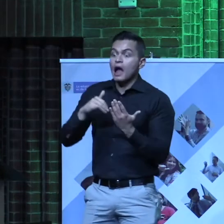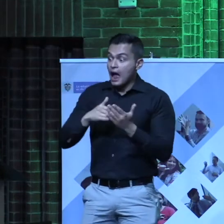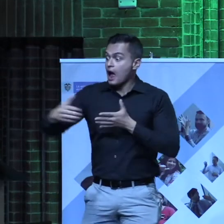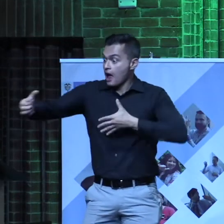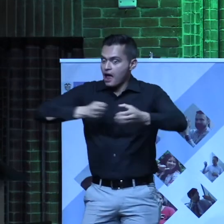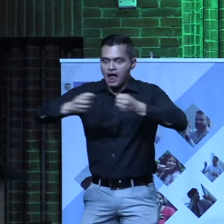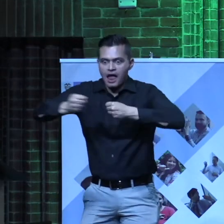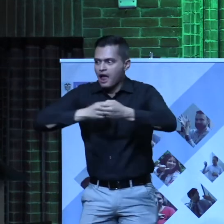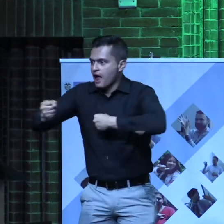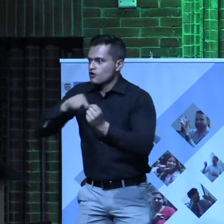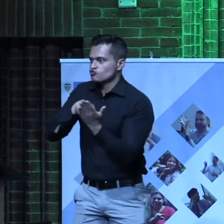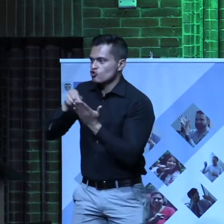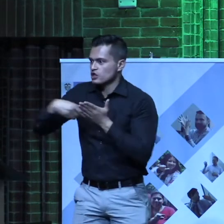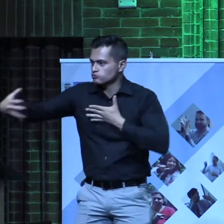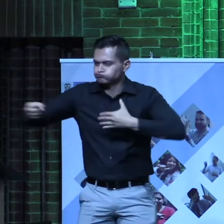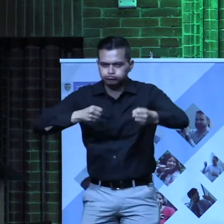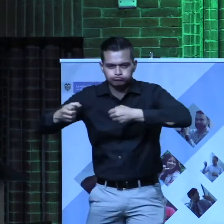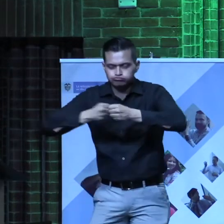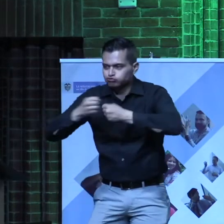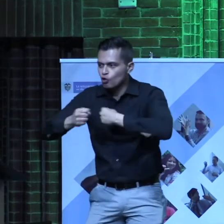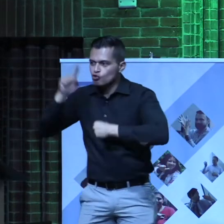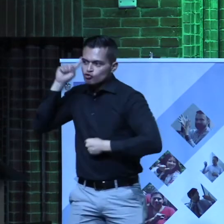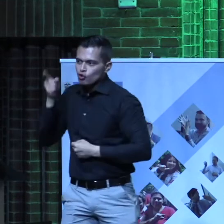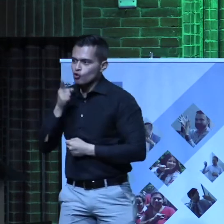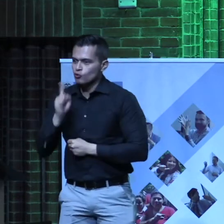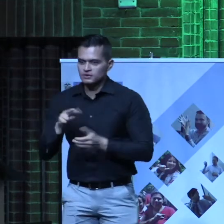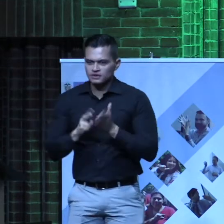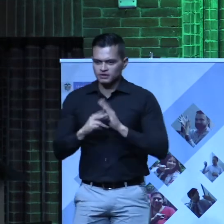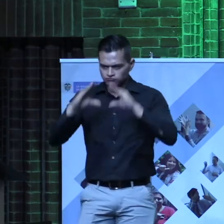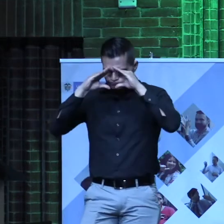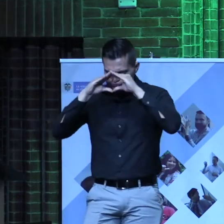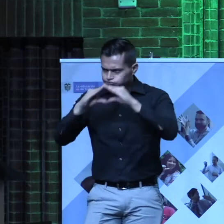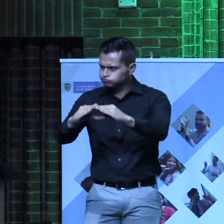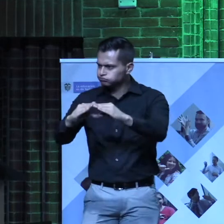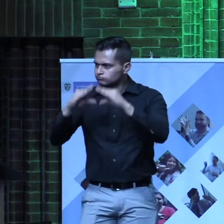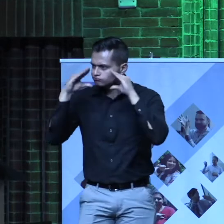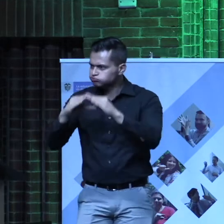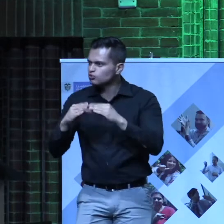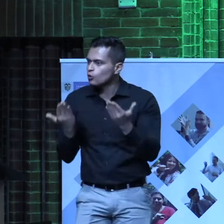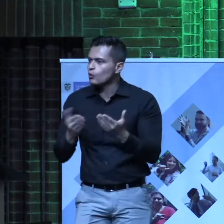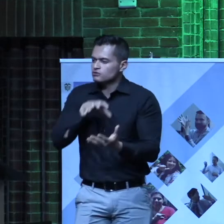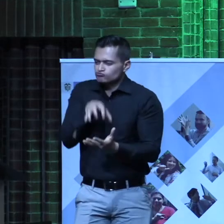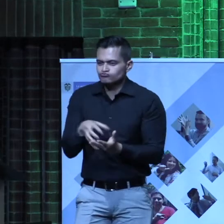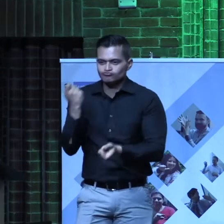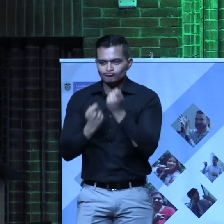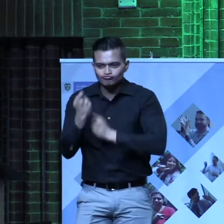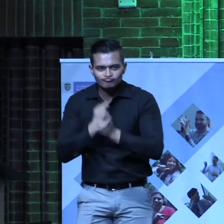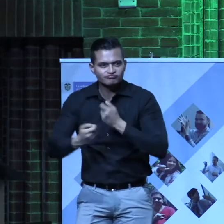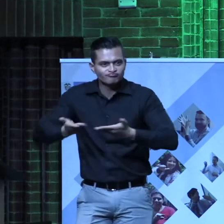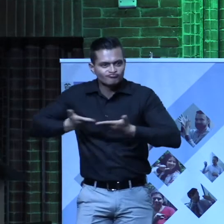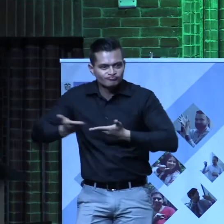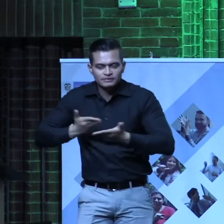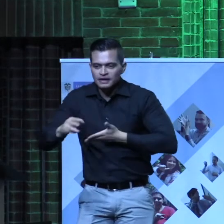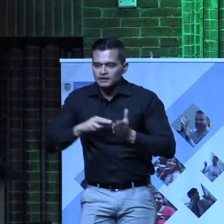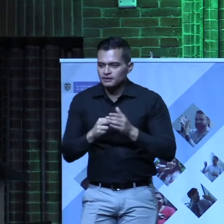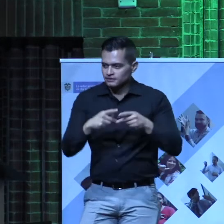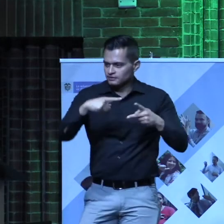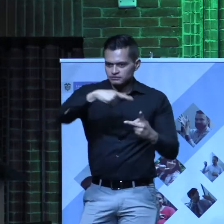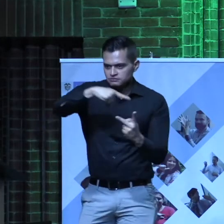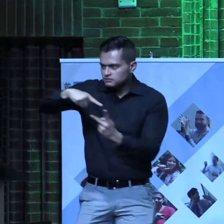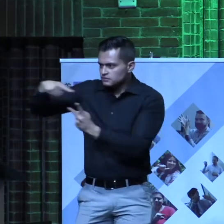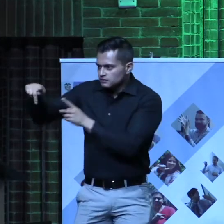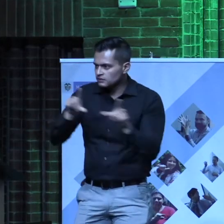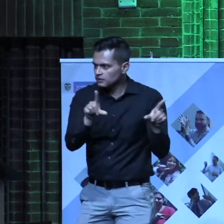el 25% adicional de microrrobos en centros comerciales a través de cámaras de lo que lo hacen las